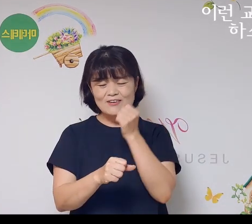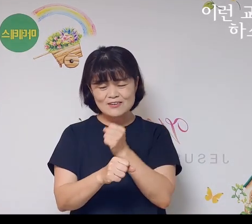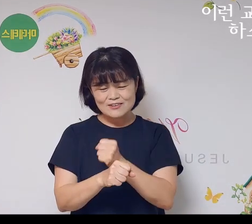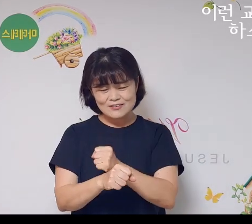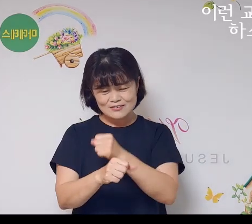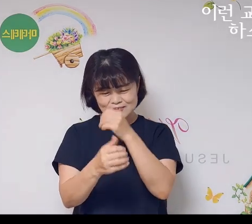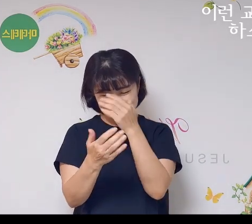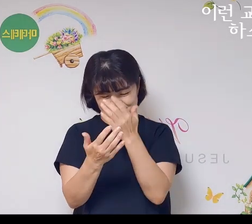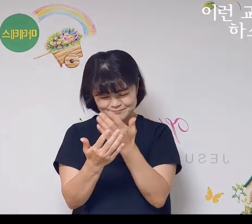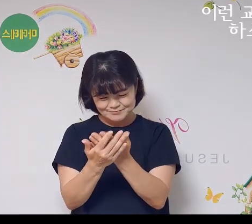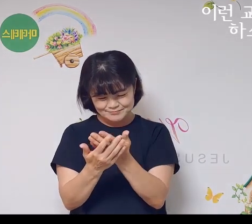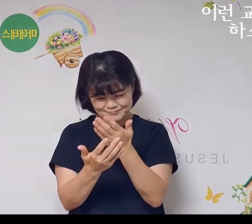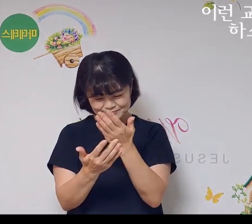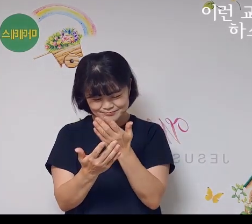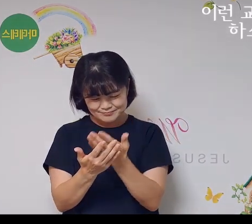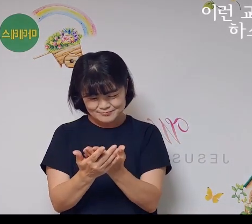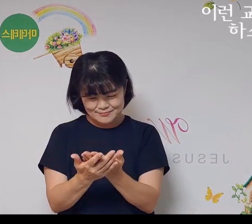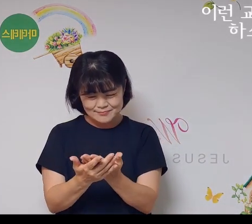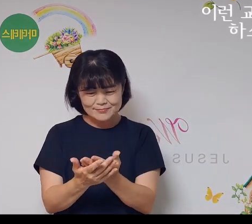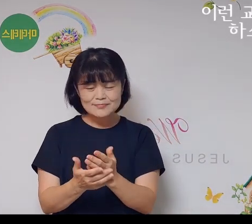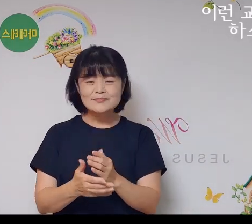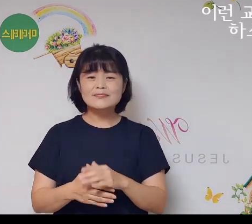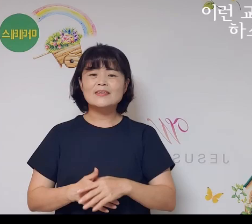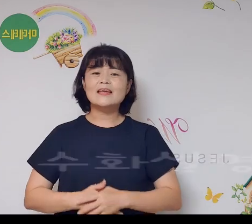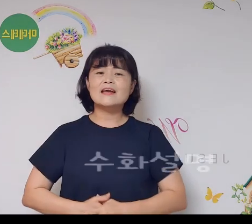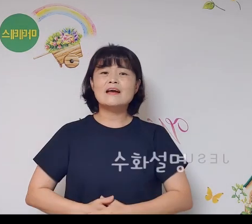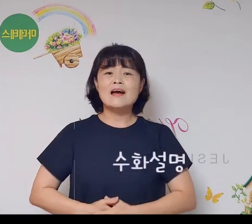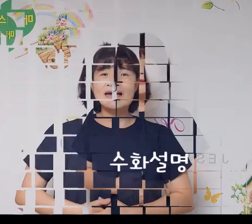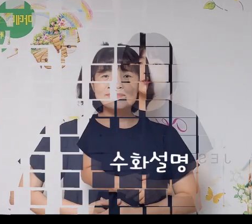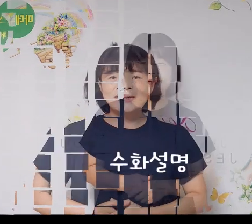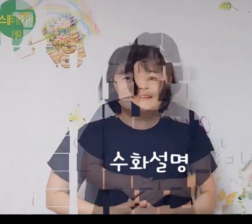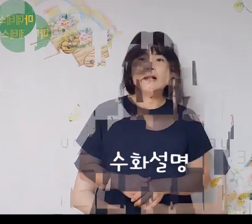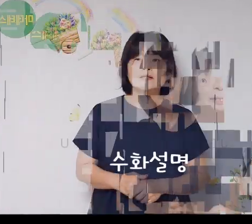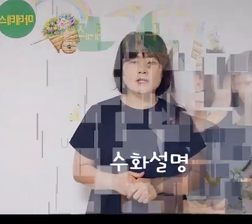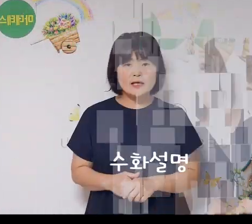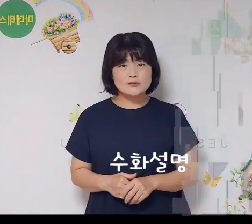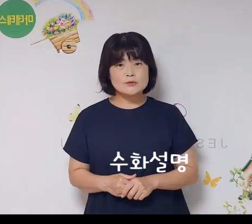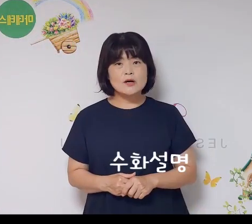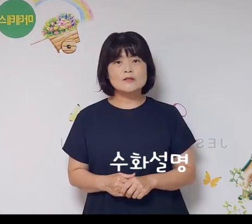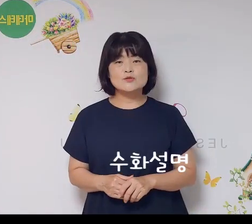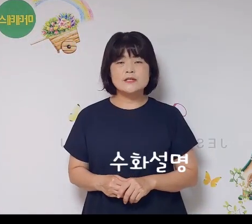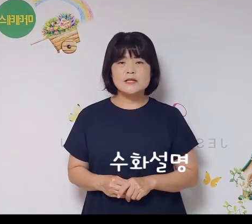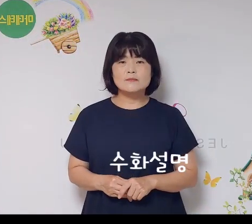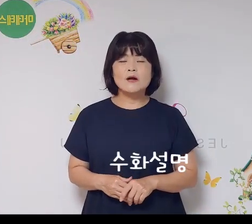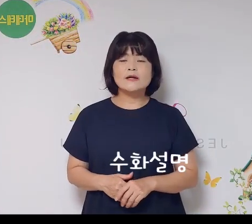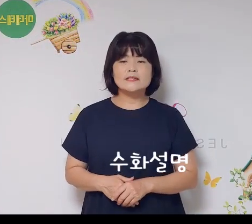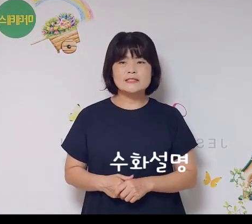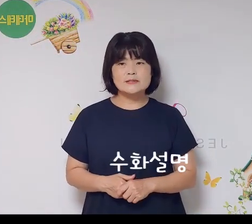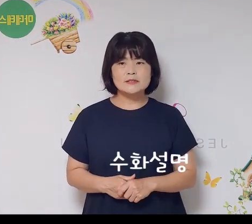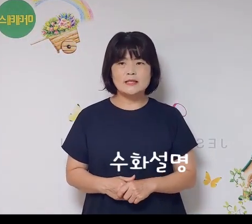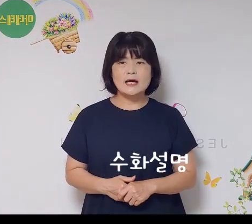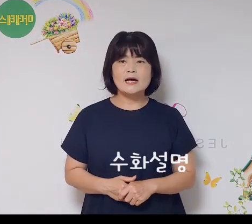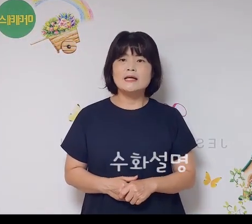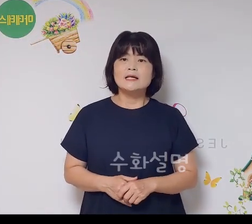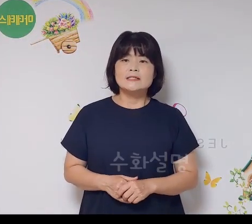하소서. 설명해 드리겠습니다.